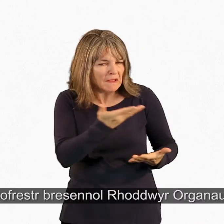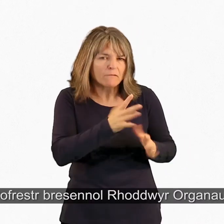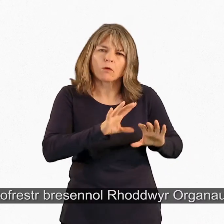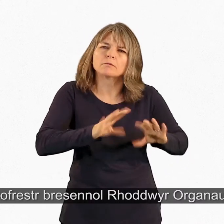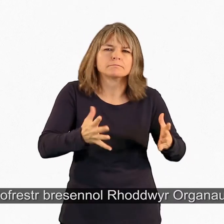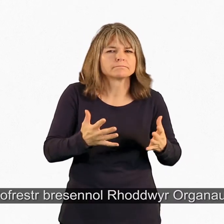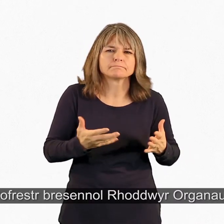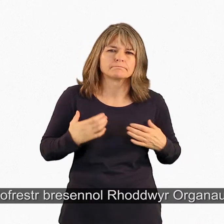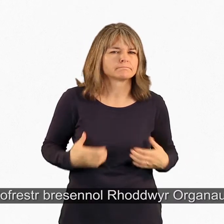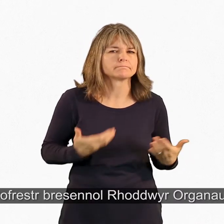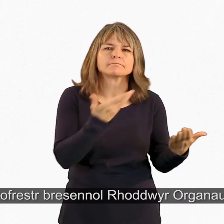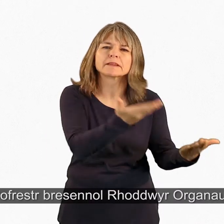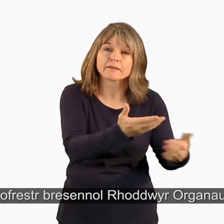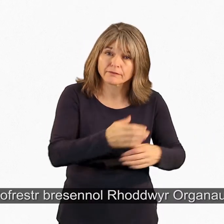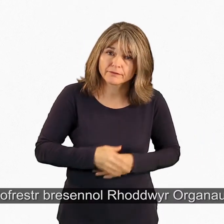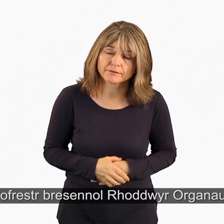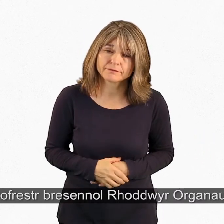Cofrestr bresennol rhoddwyr organau